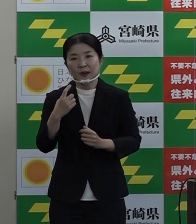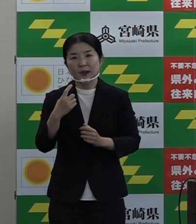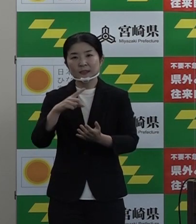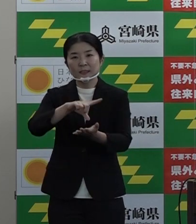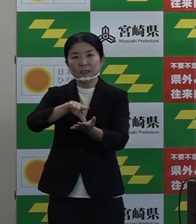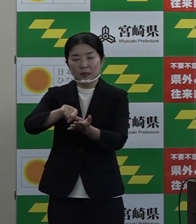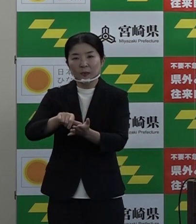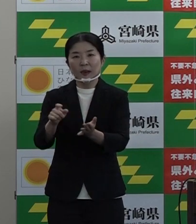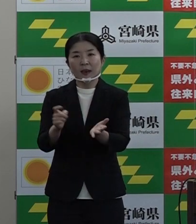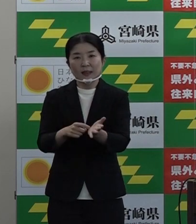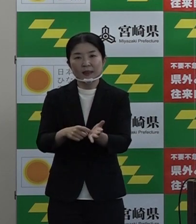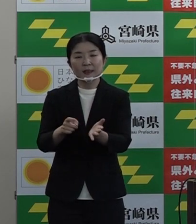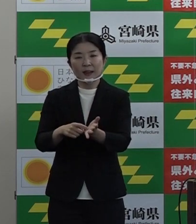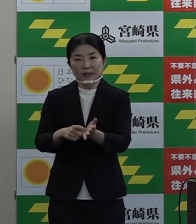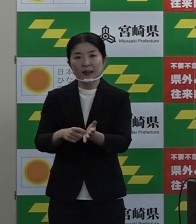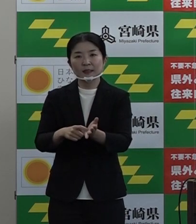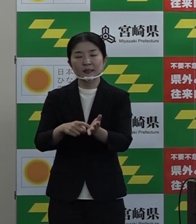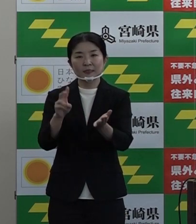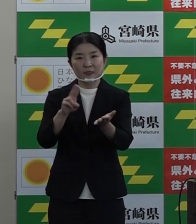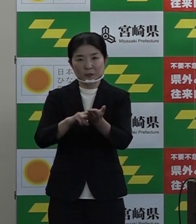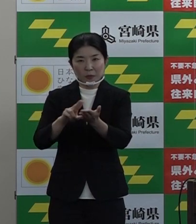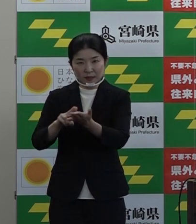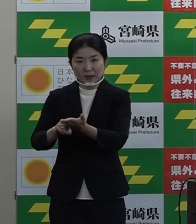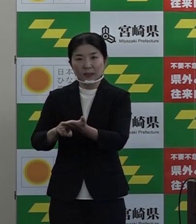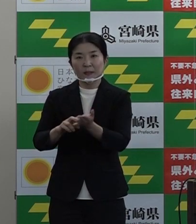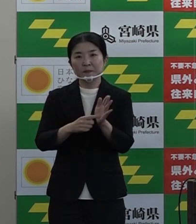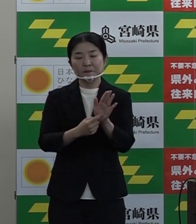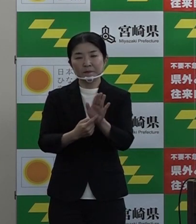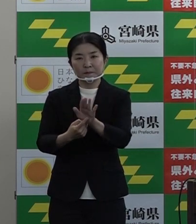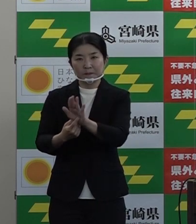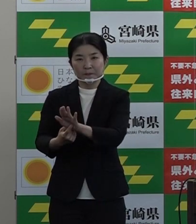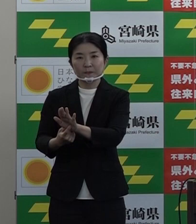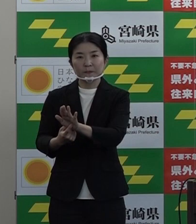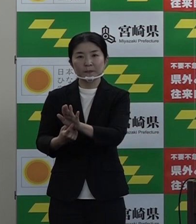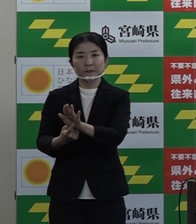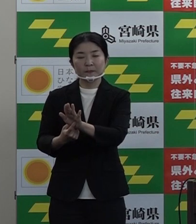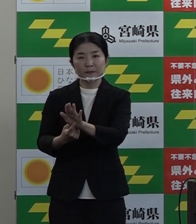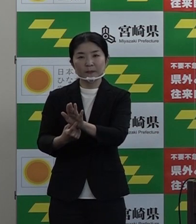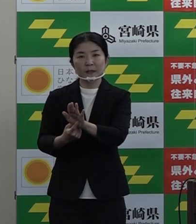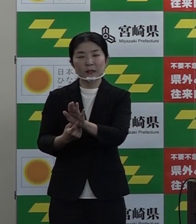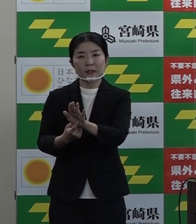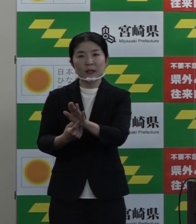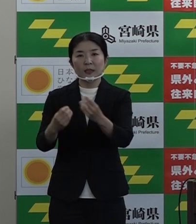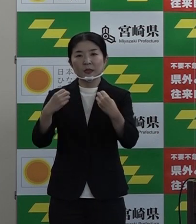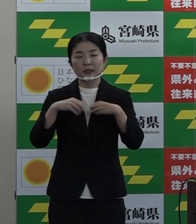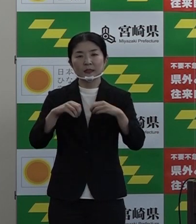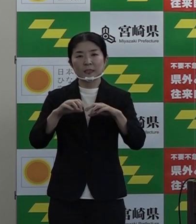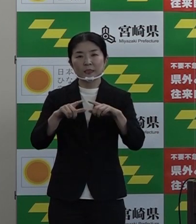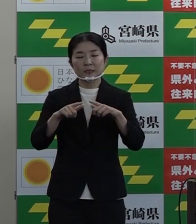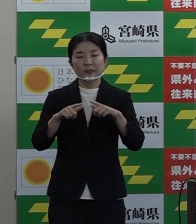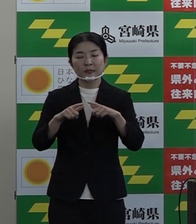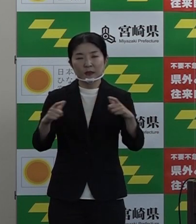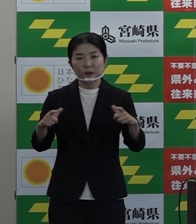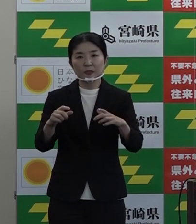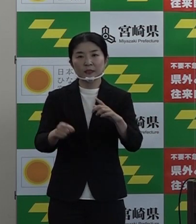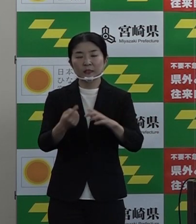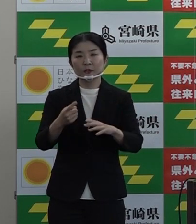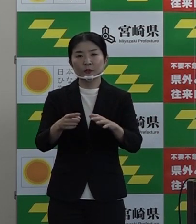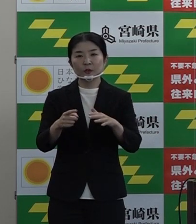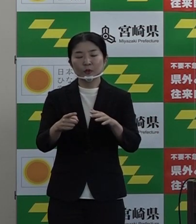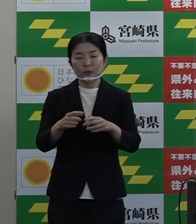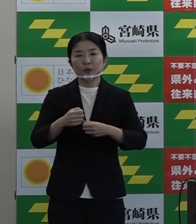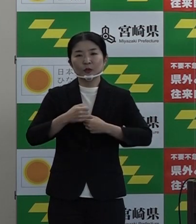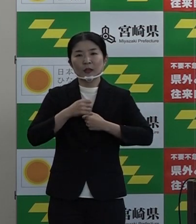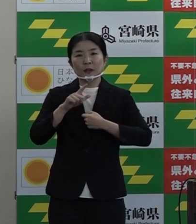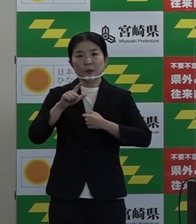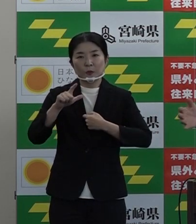れまでより早くこの赤を打っているというところであります。この感染拡大緊急警報も15人が目